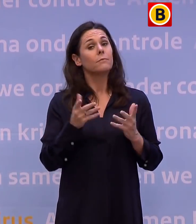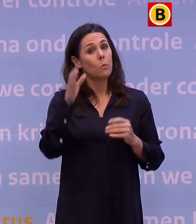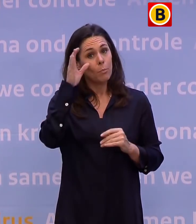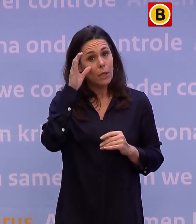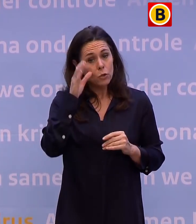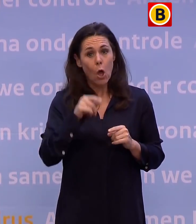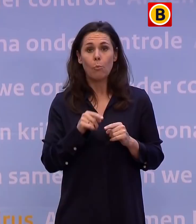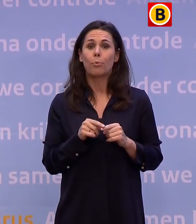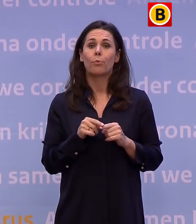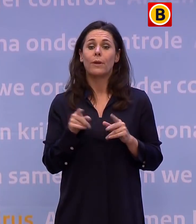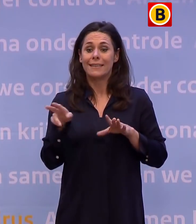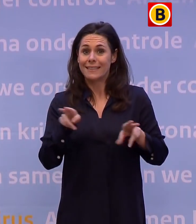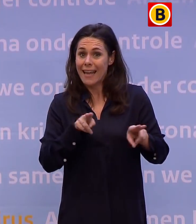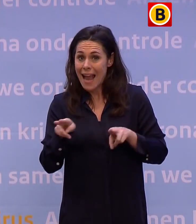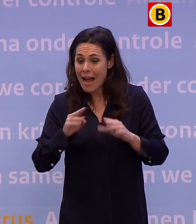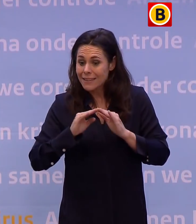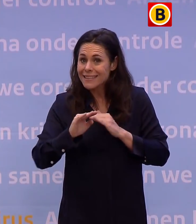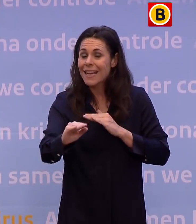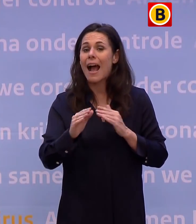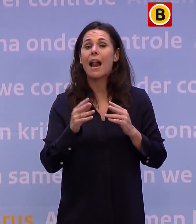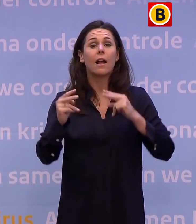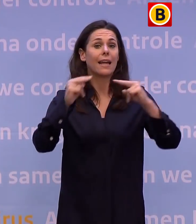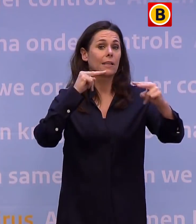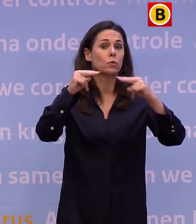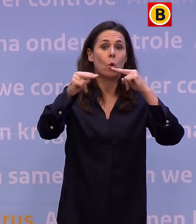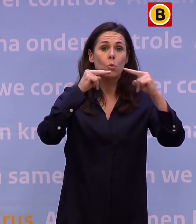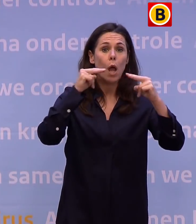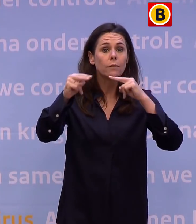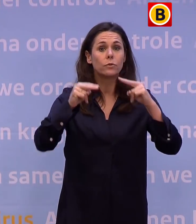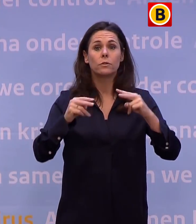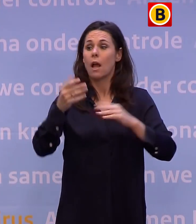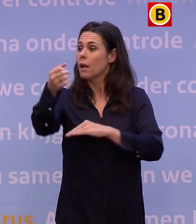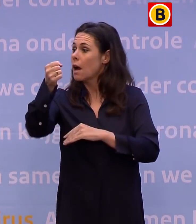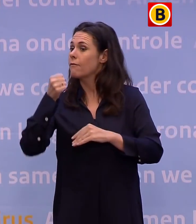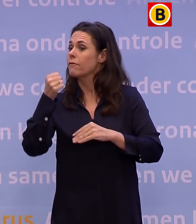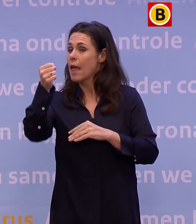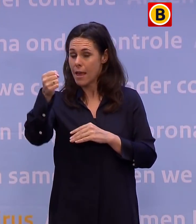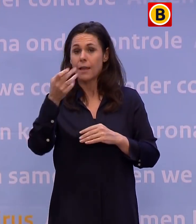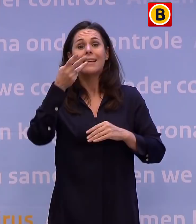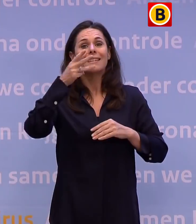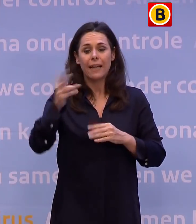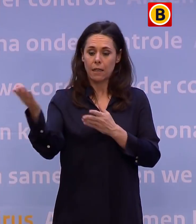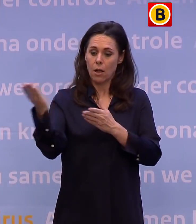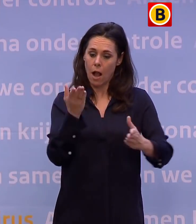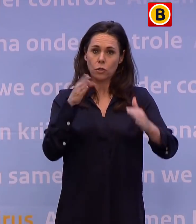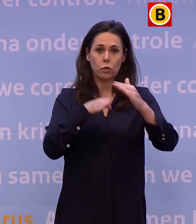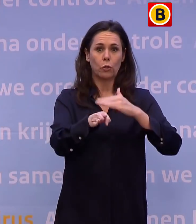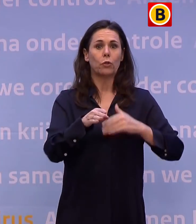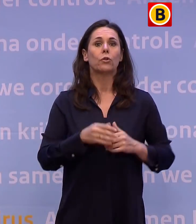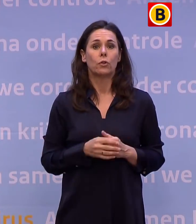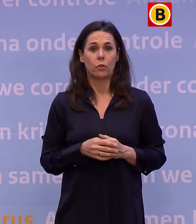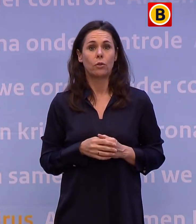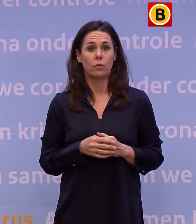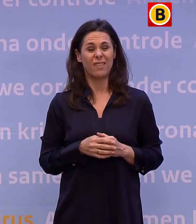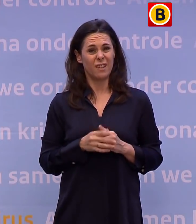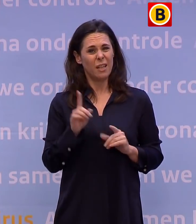bioscoopzaal en theaterzaal, elk restaurant en elk café 30 gasten mag ontvangen. Dat